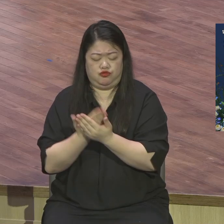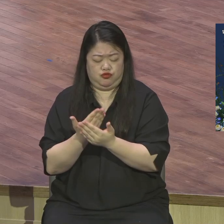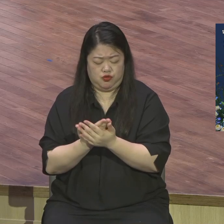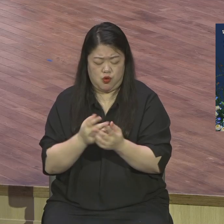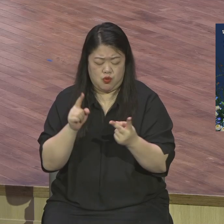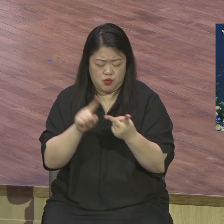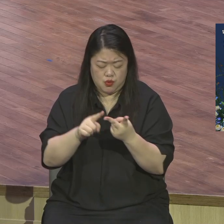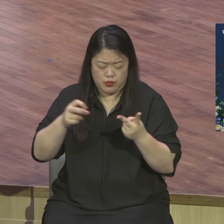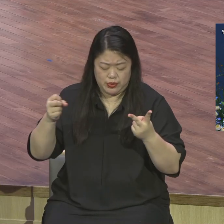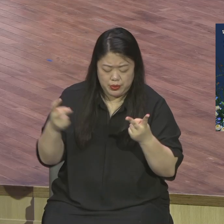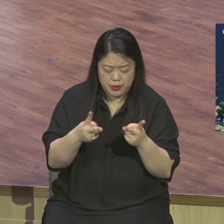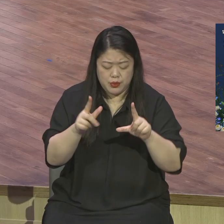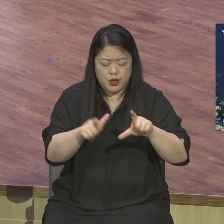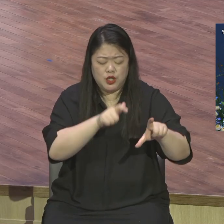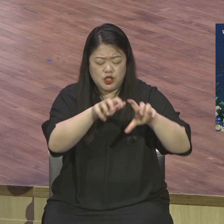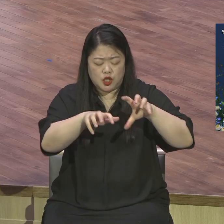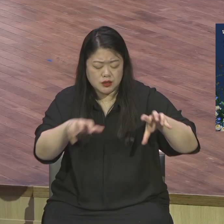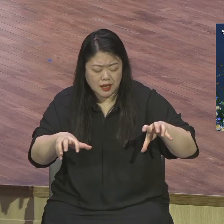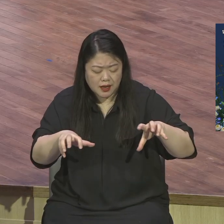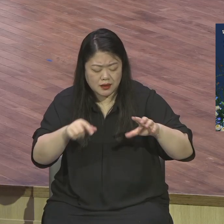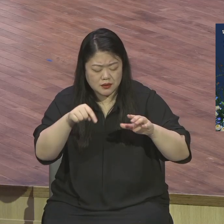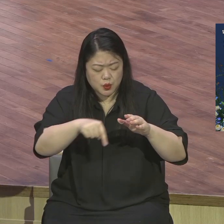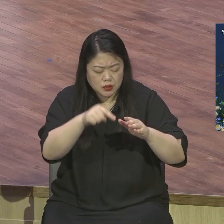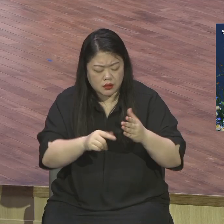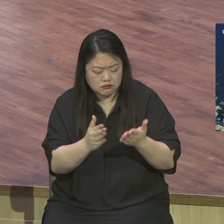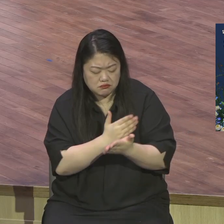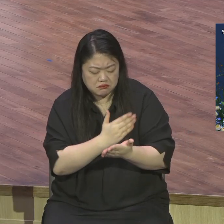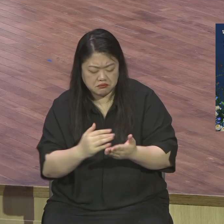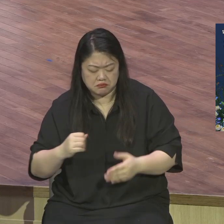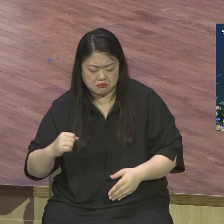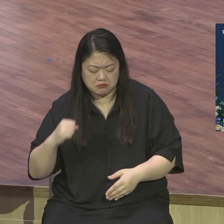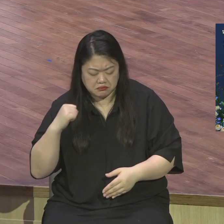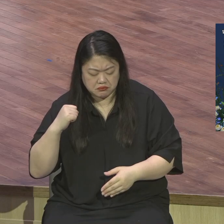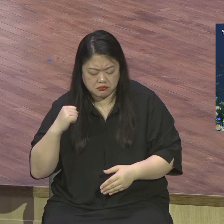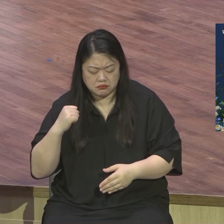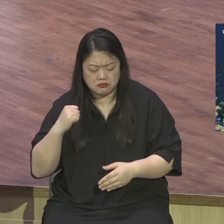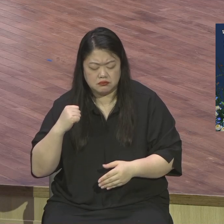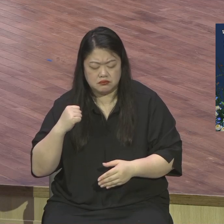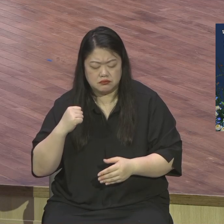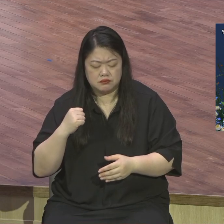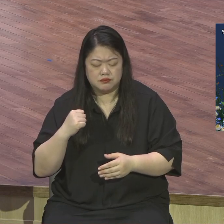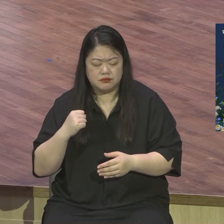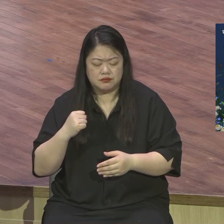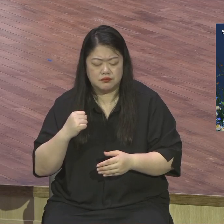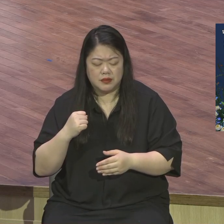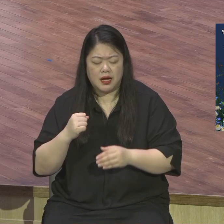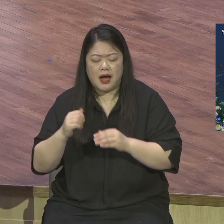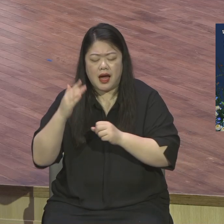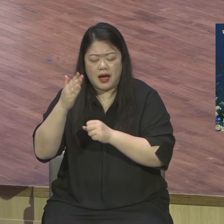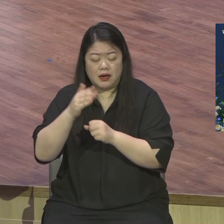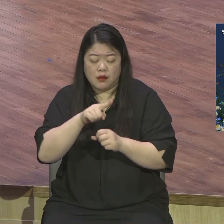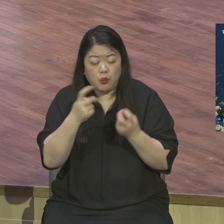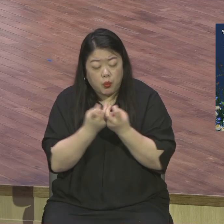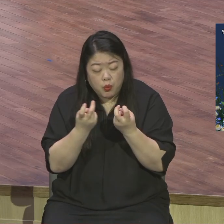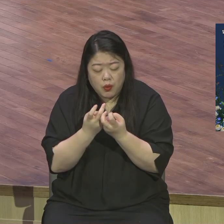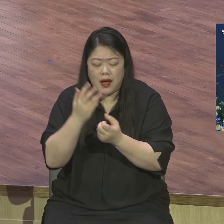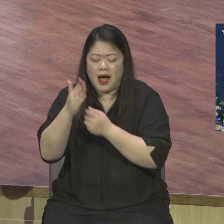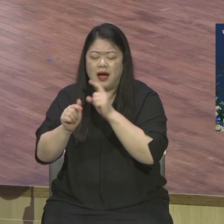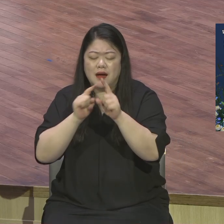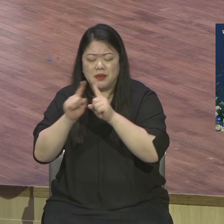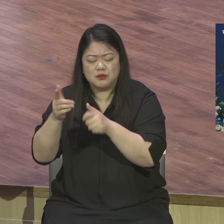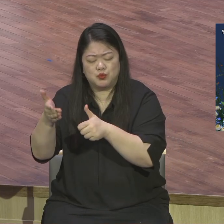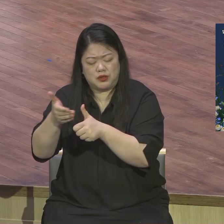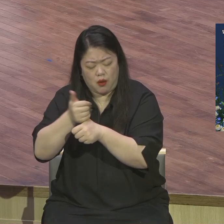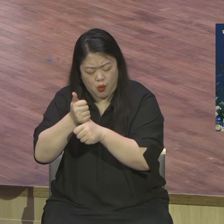사단에게 속지 말고 강당 메시지 잡고 말씀 성취의 주역이 되고